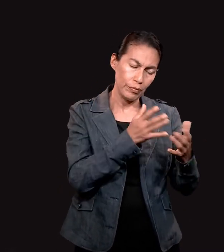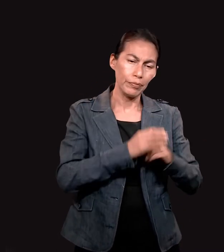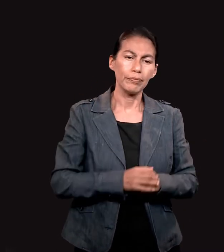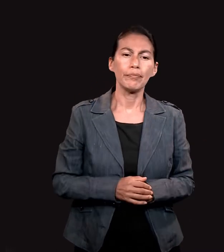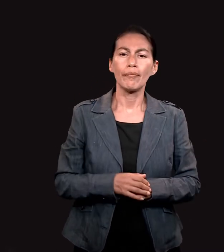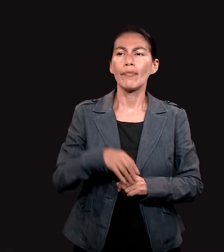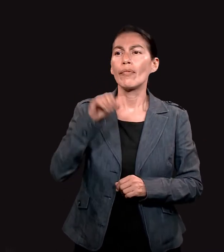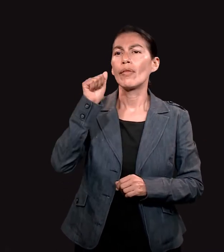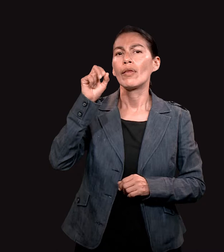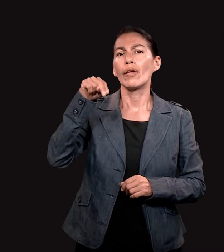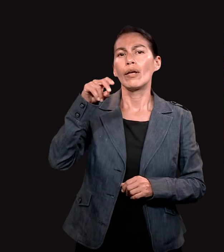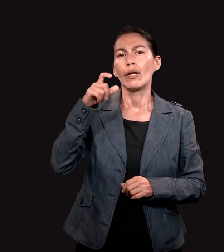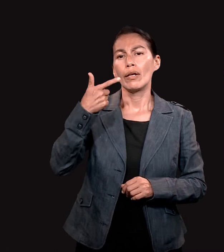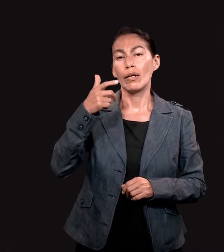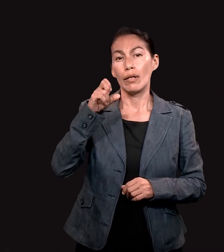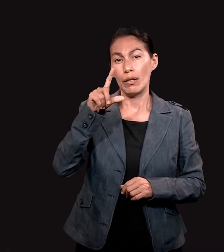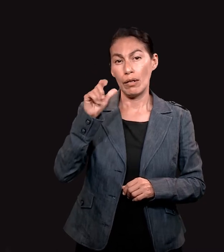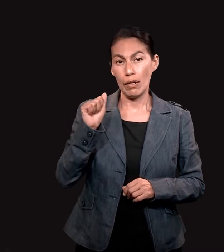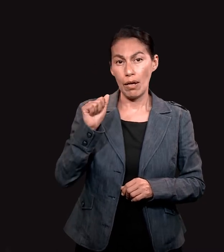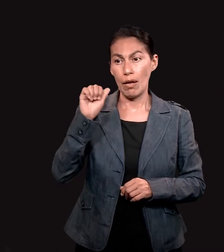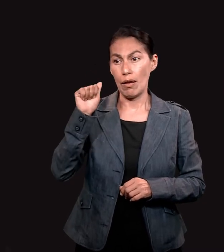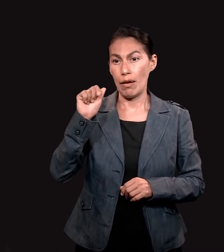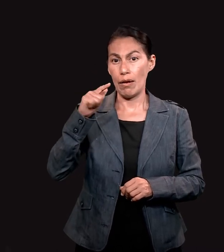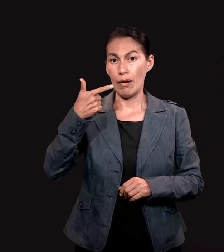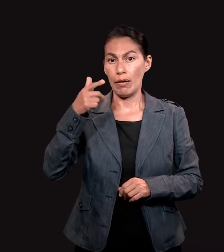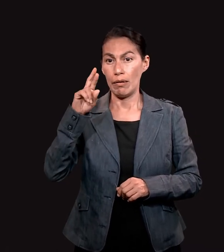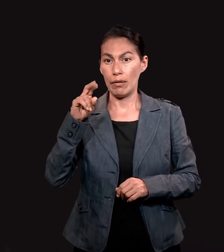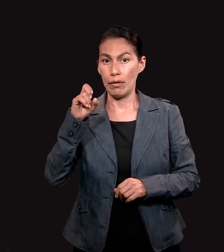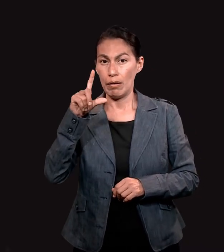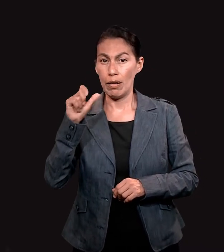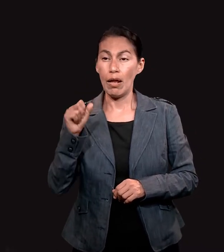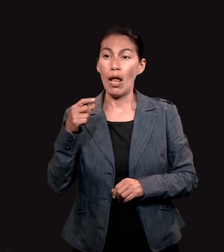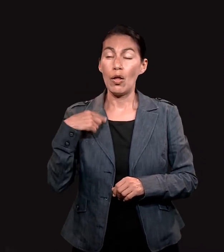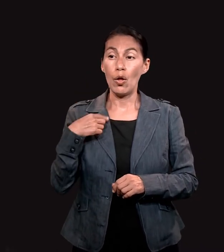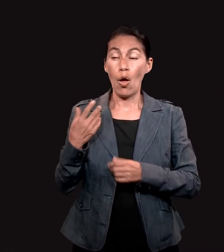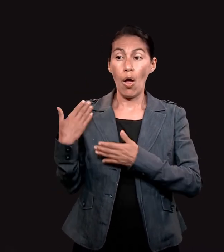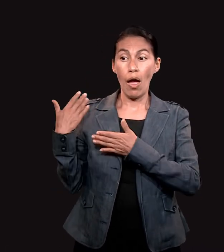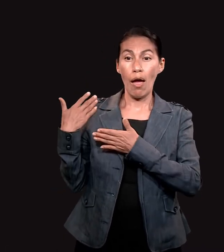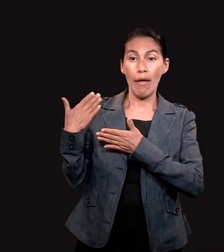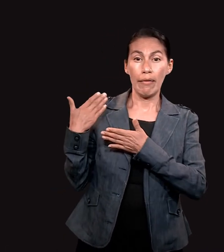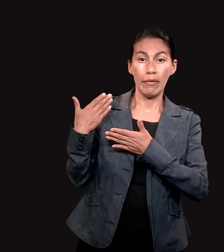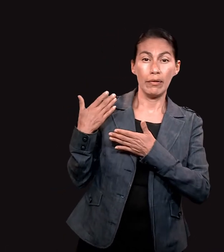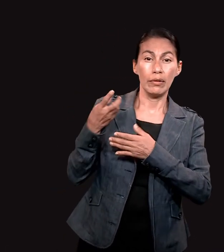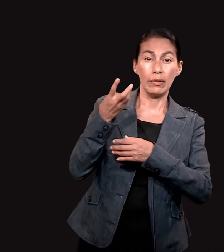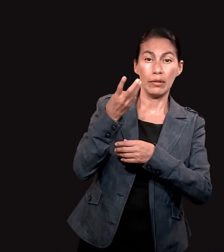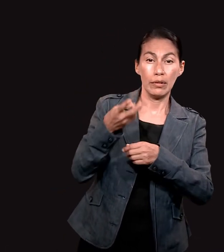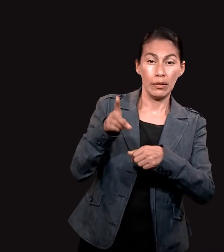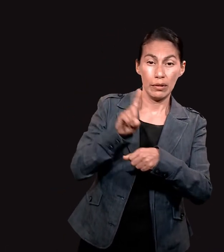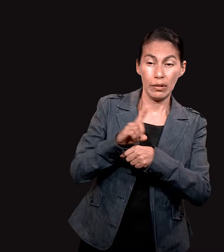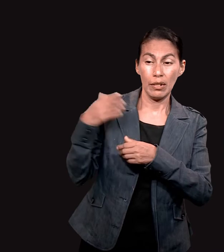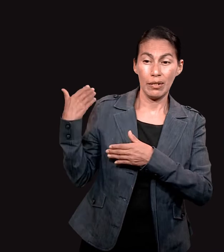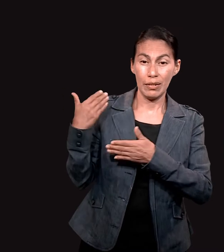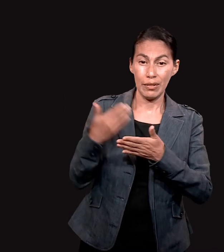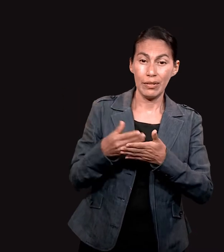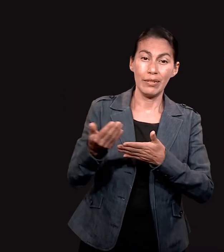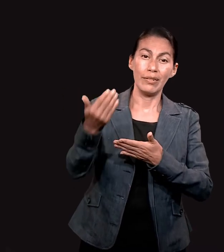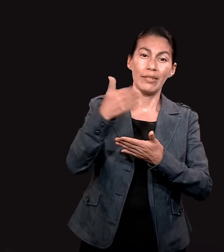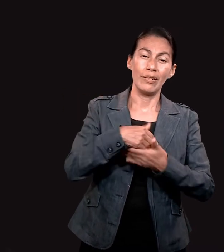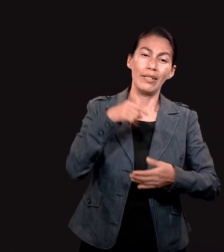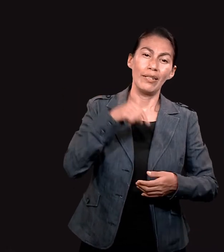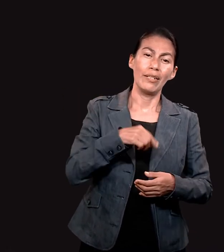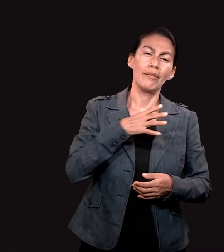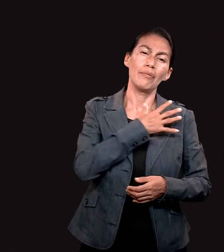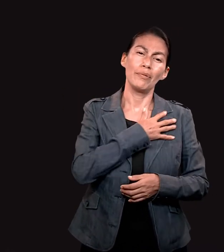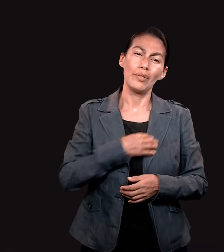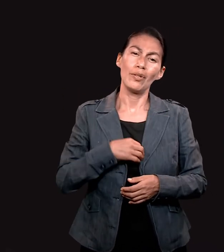Aguilar, bendecida noche para todos. Tengo 13 días en Montemorelos y quiero dar gracias a Dios